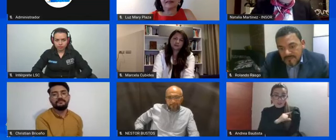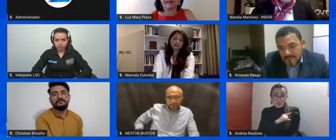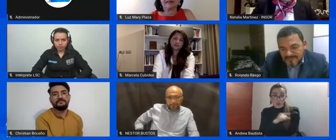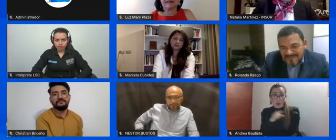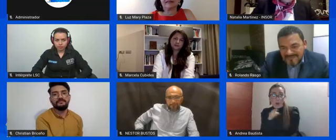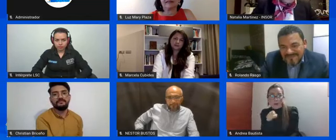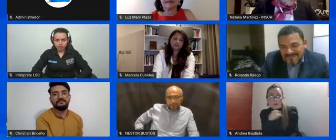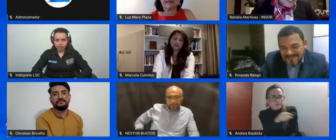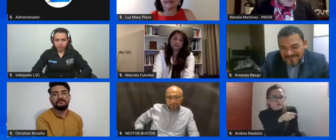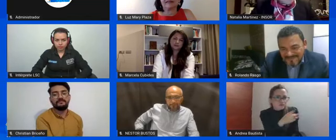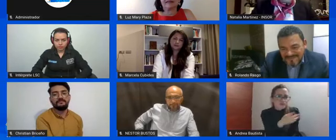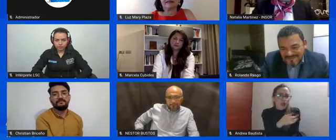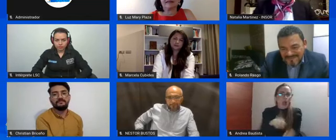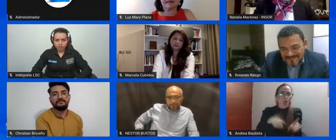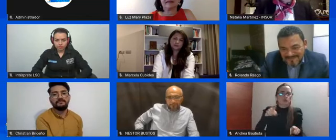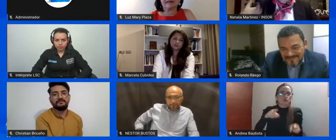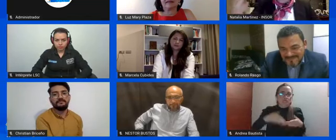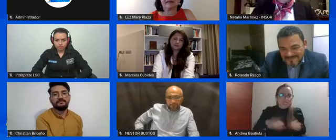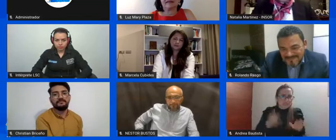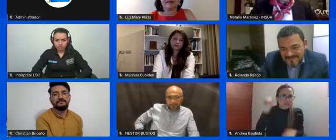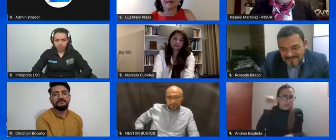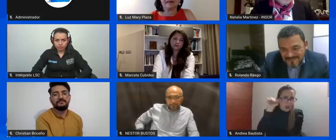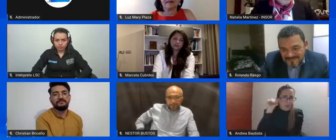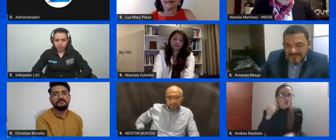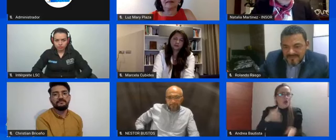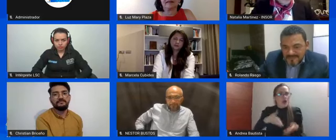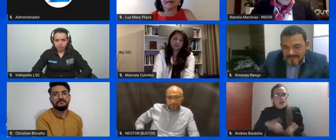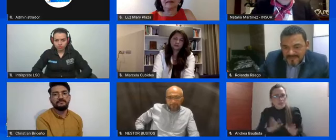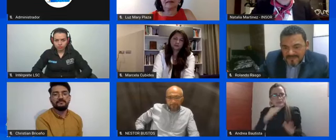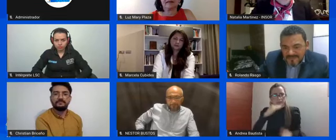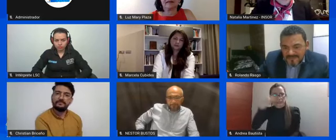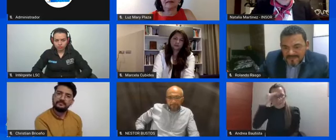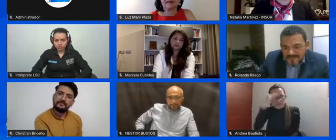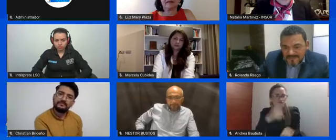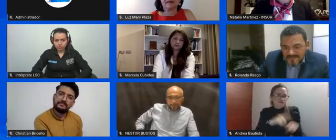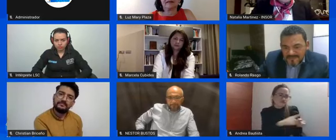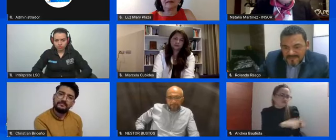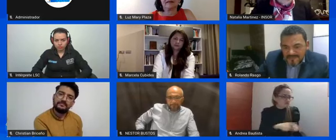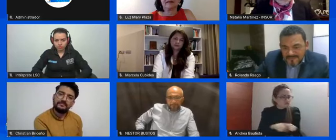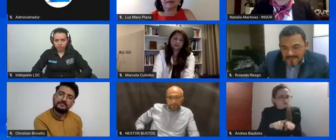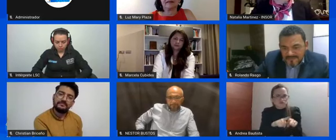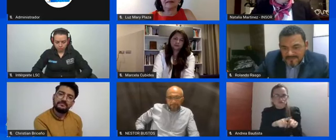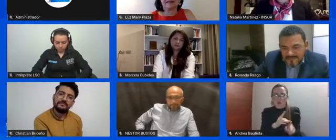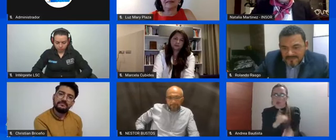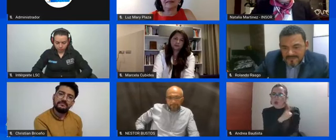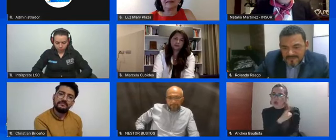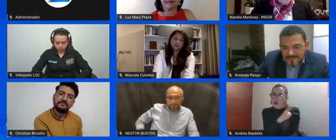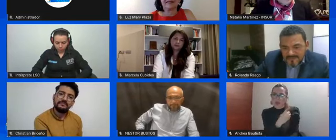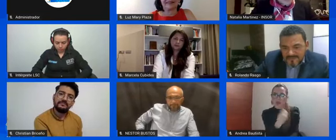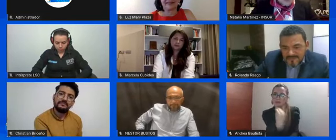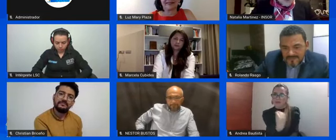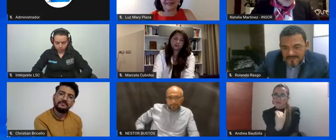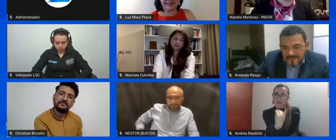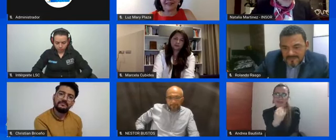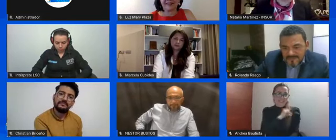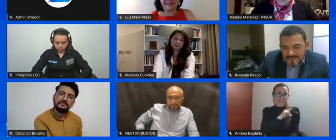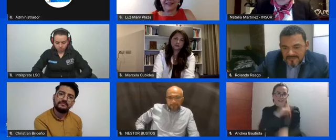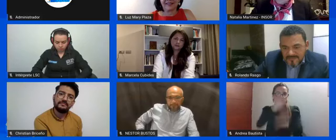de Arauca, otras personas que llegaron de Medellín, pero digamos que Rolando es el representante de la Costa Caribe en el